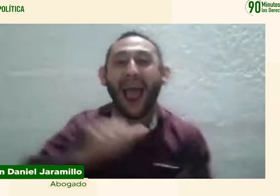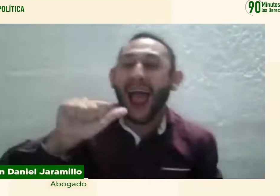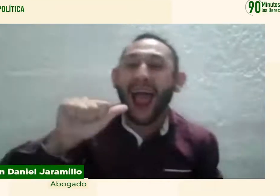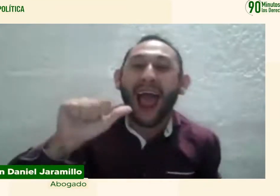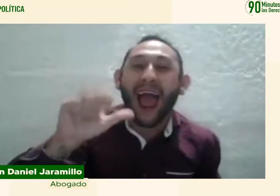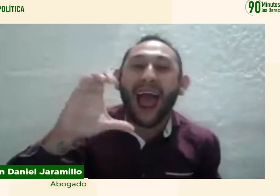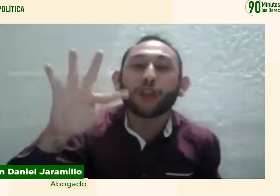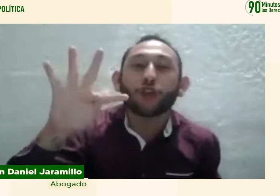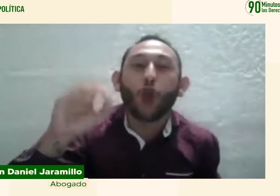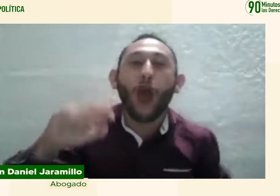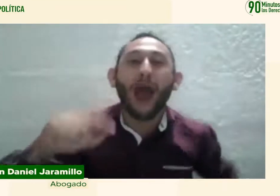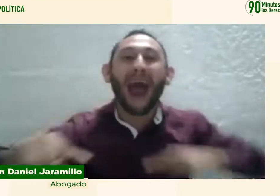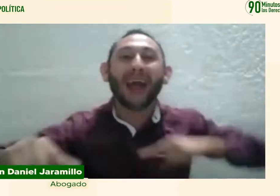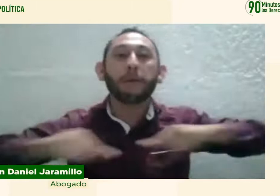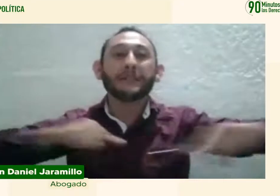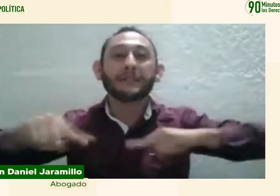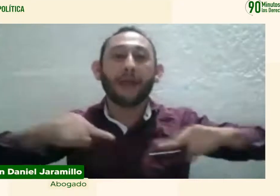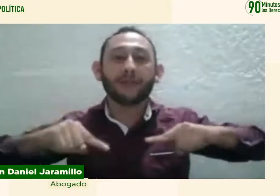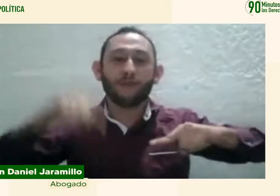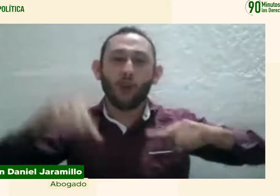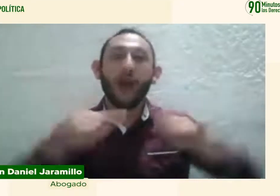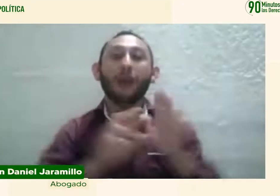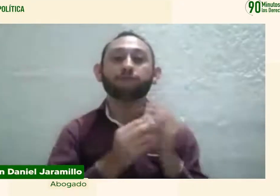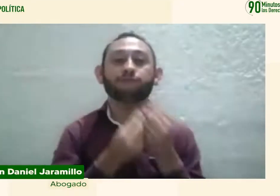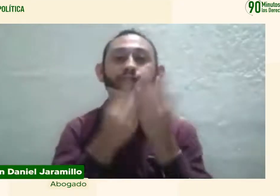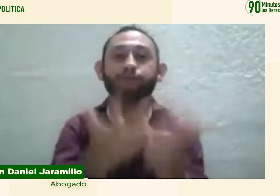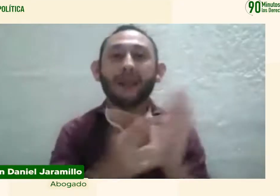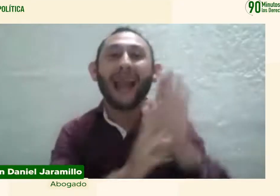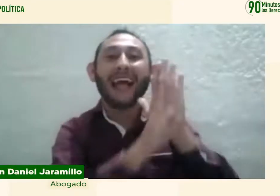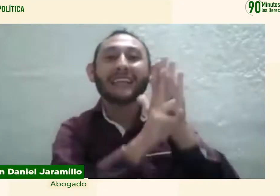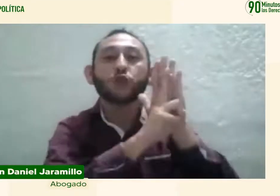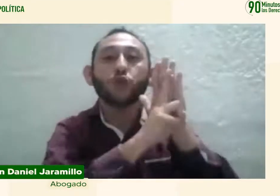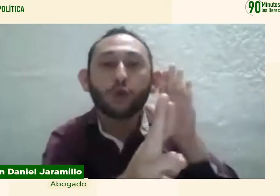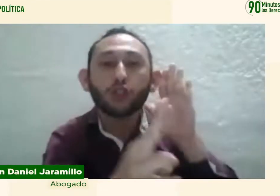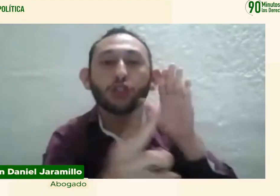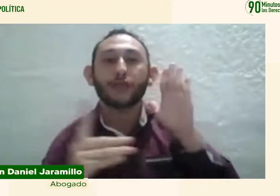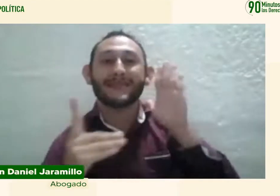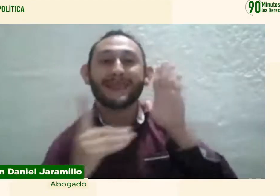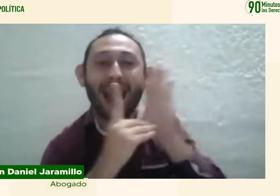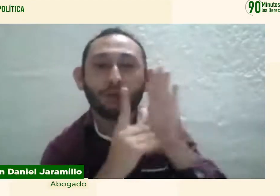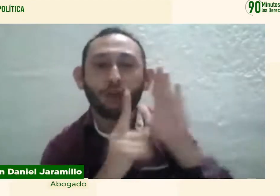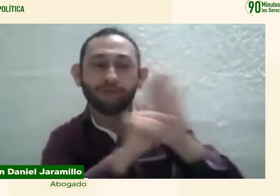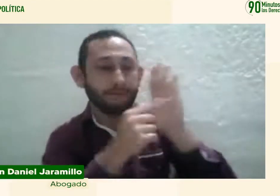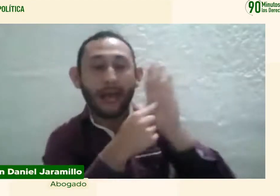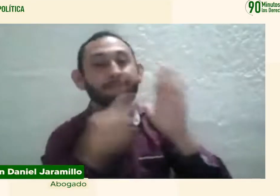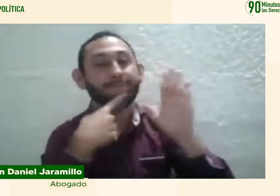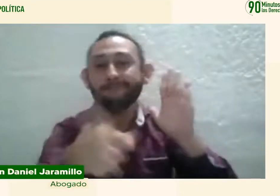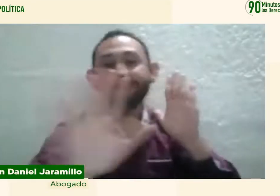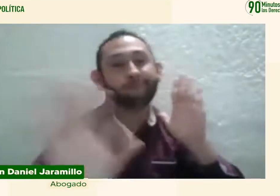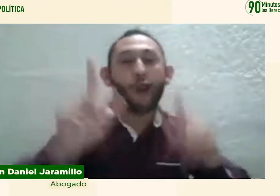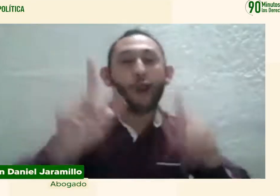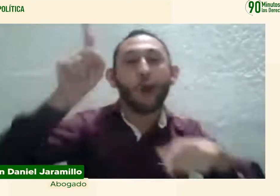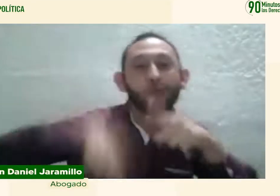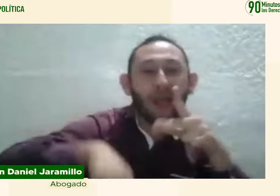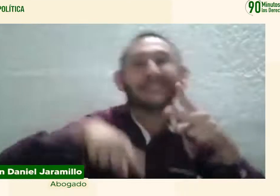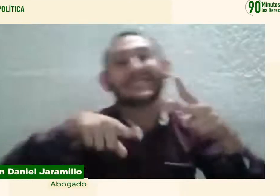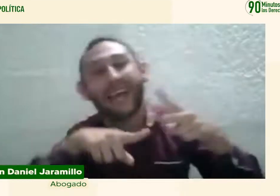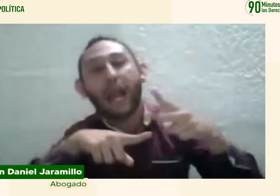canal puede orientarse cada una tener presentes y dentro de su acto administrativo dentro de su resolución o decreto